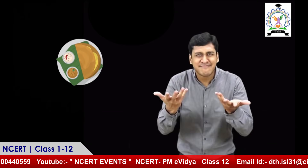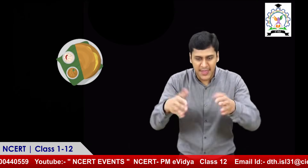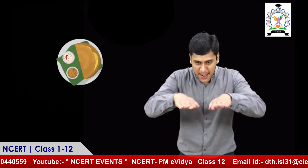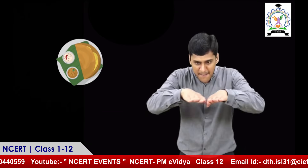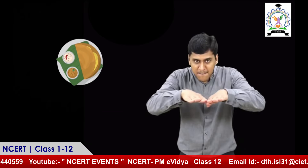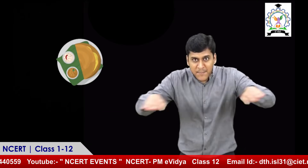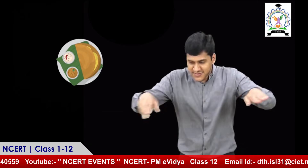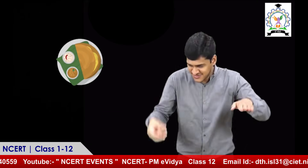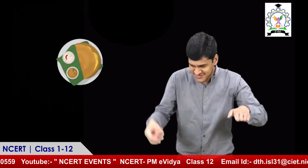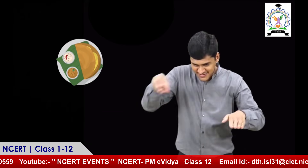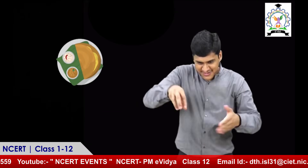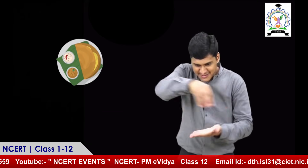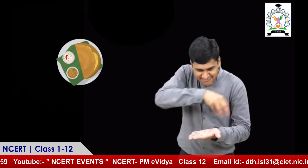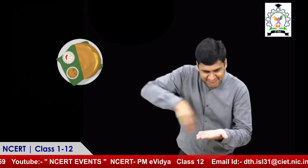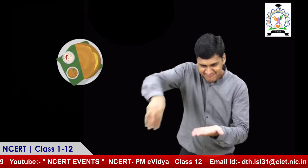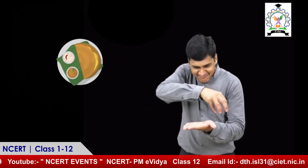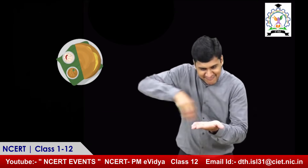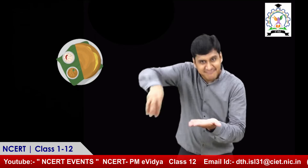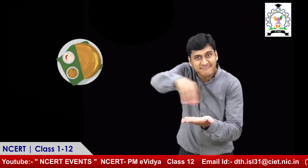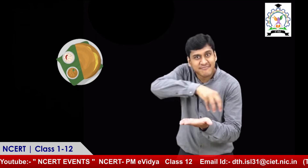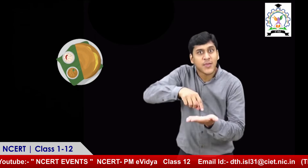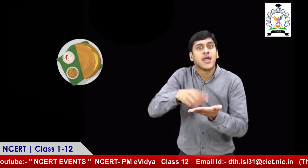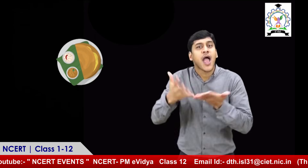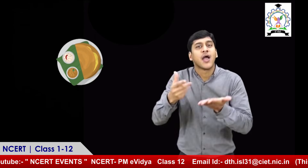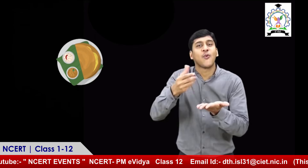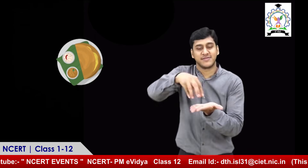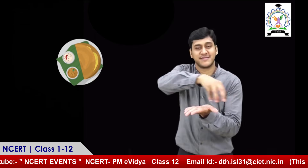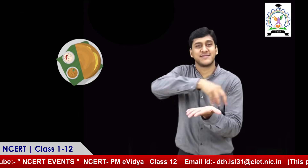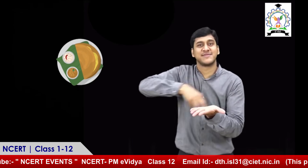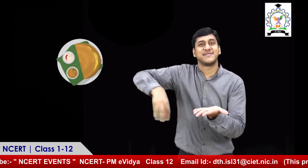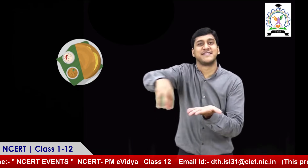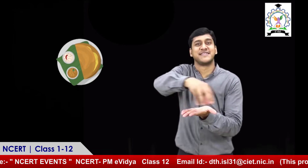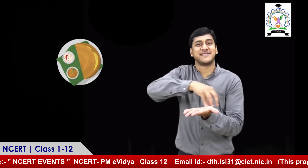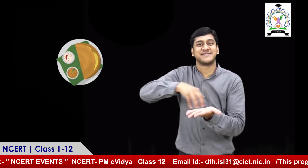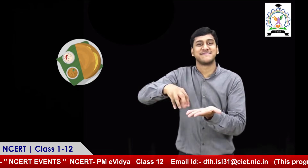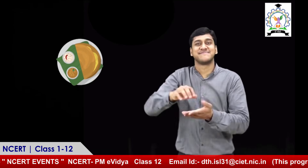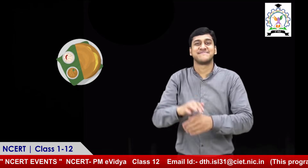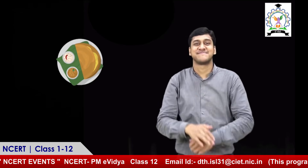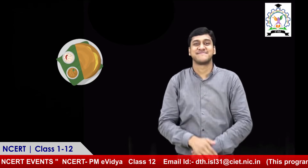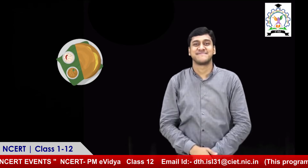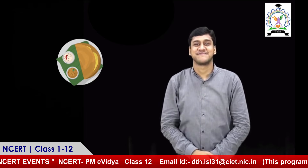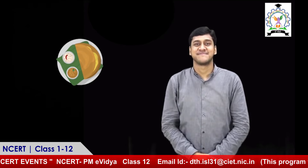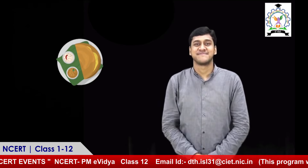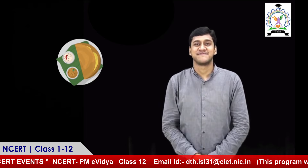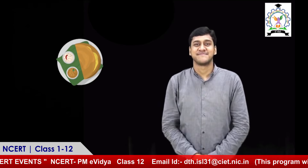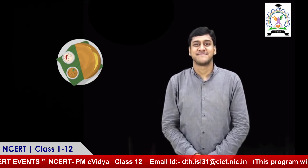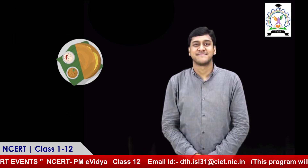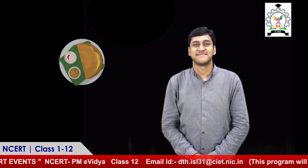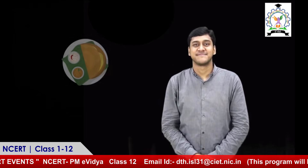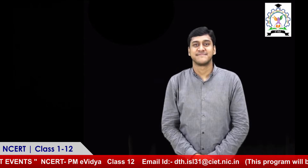डोसा यह संकेत ऐसा इसलिए है क्योंकि डोसा बनाते वक्त उसे तवे पर गोल घुमाकर फैलाया जाता है। डोसा।